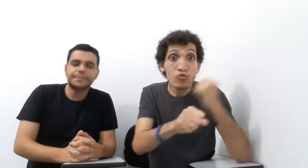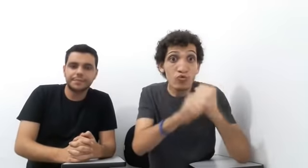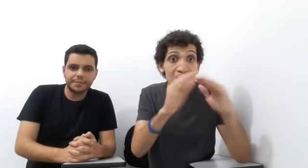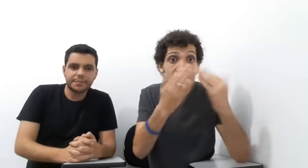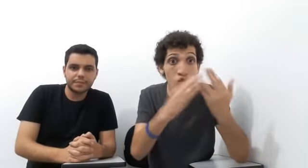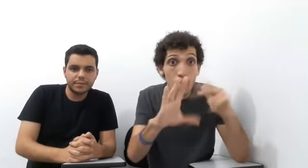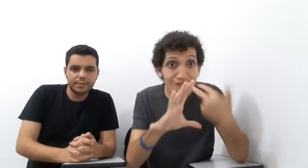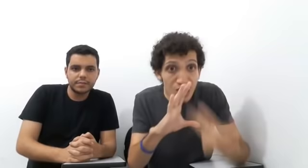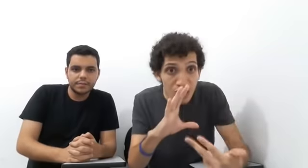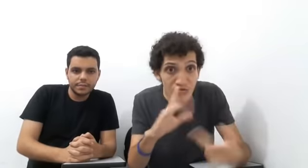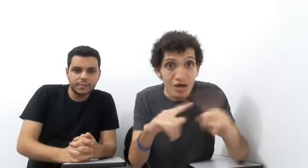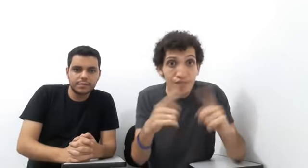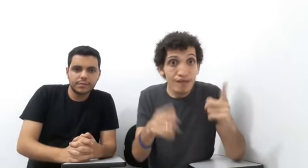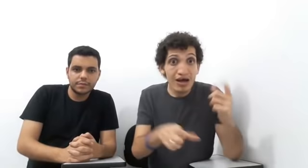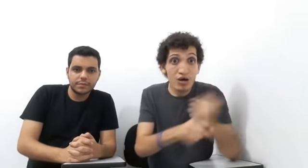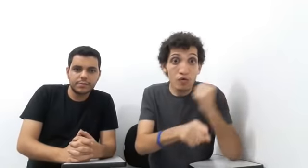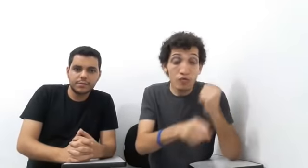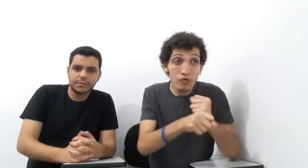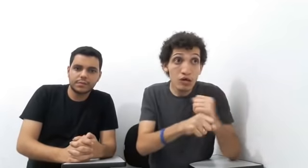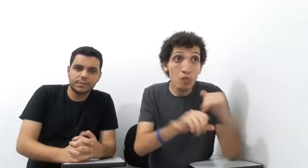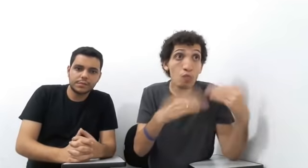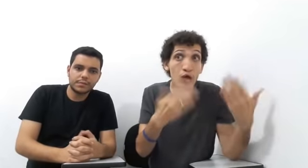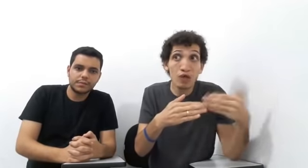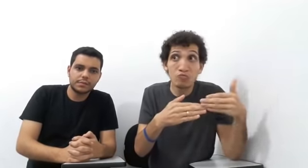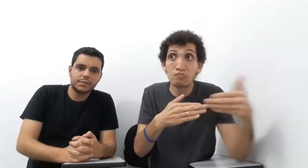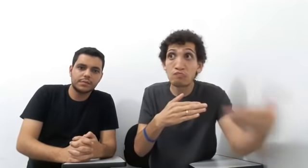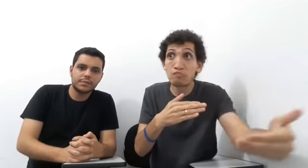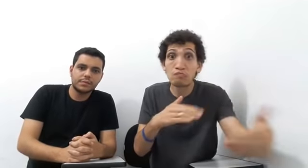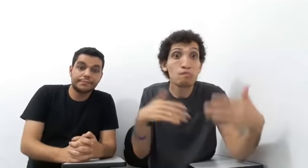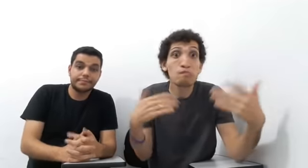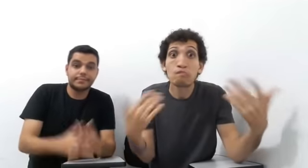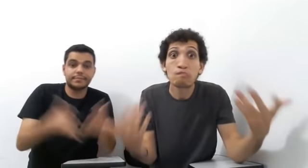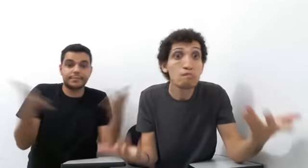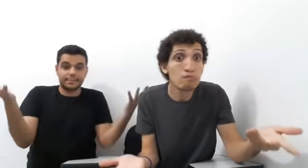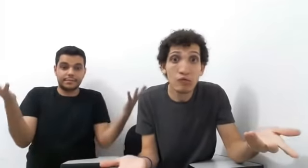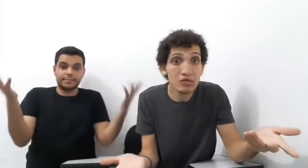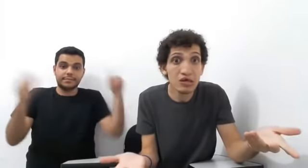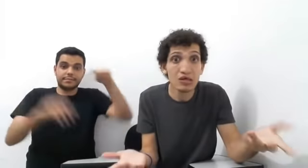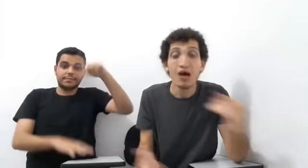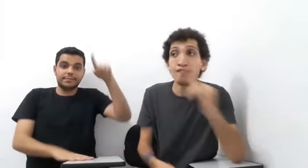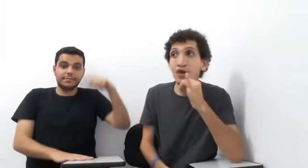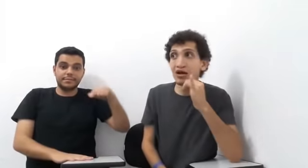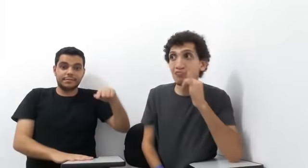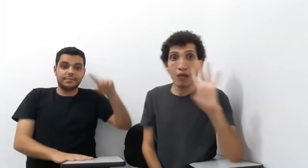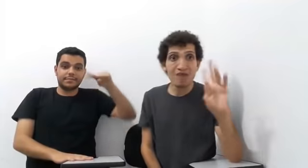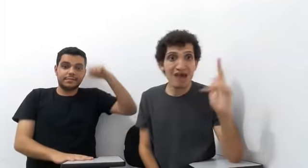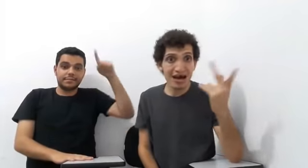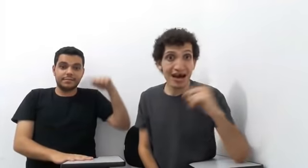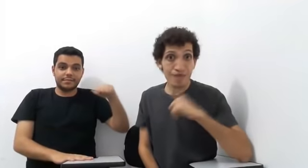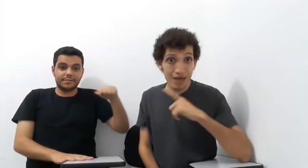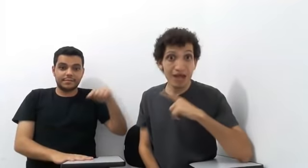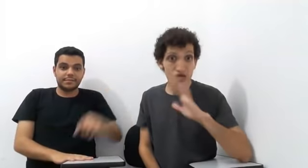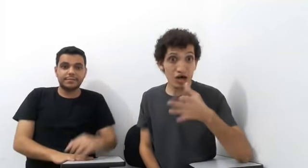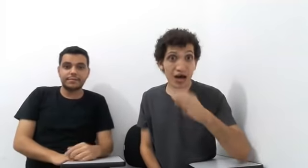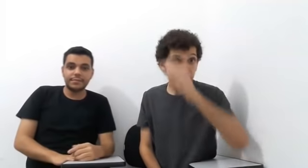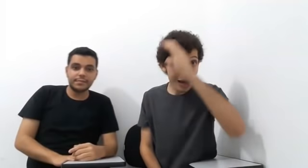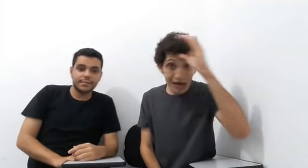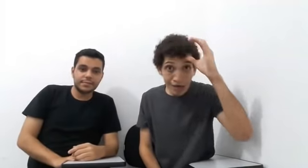construir a escola bilíngue. Mas construção quando? Não sei. Por exemplo, lá em BH tem já na Câmara,